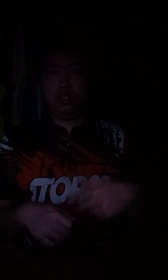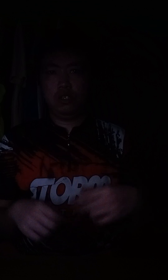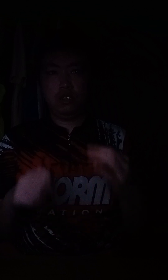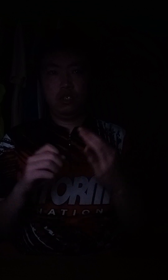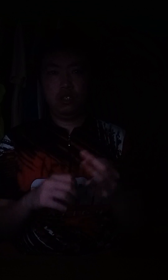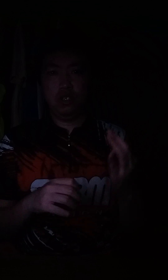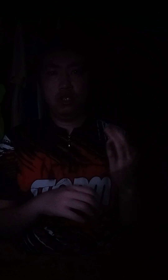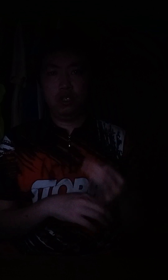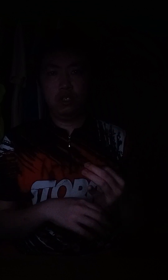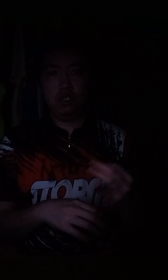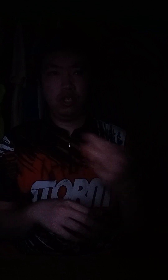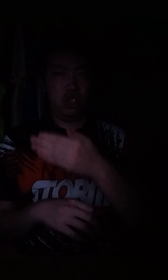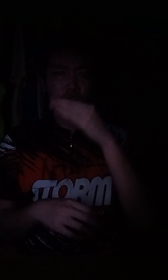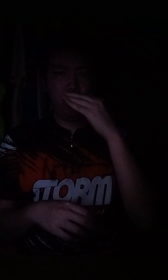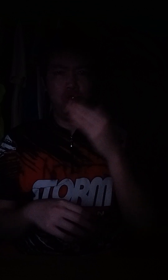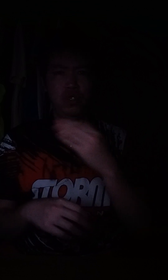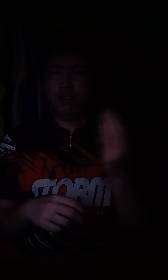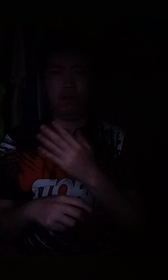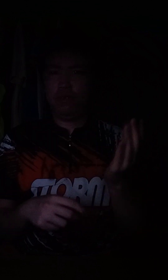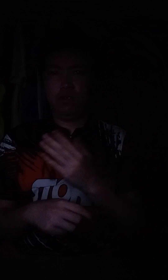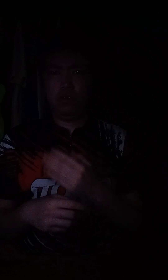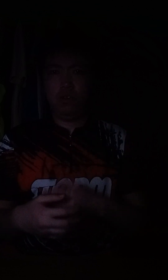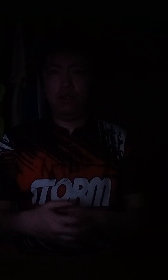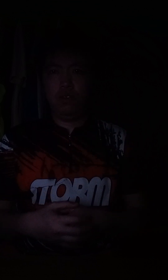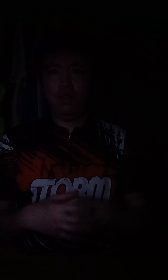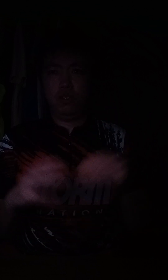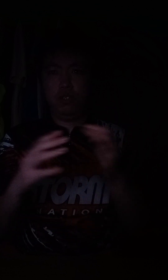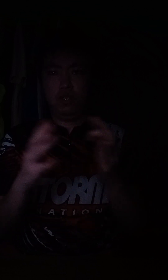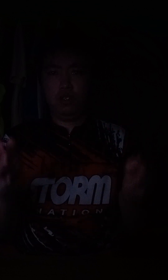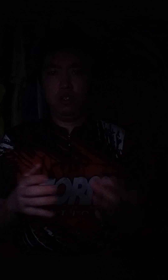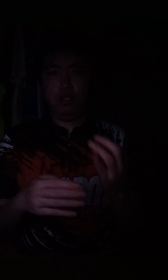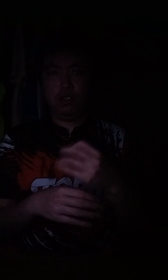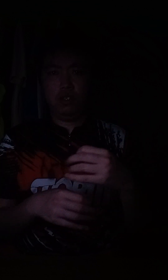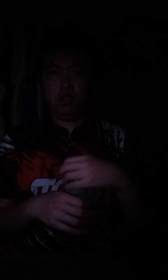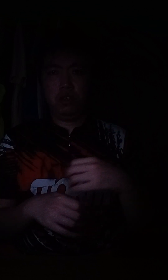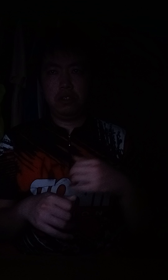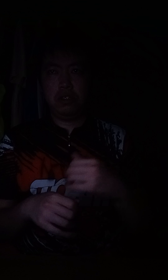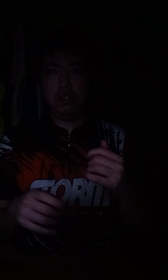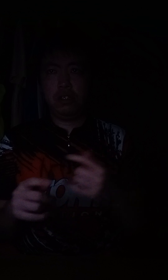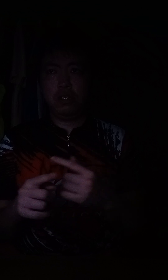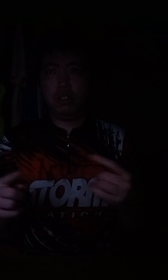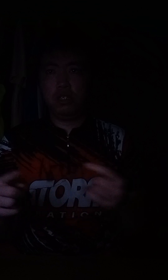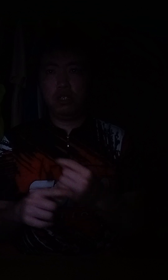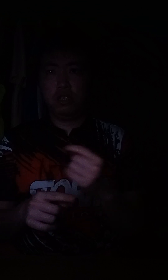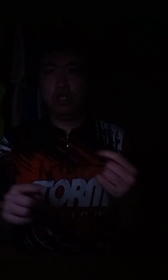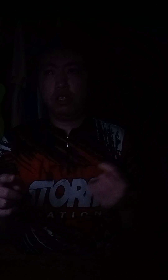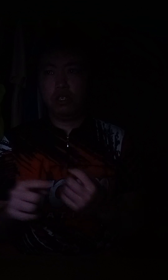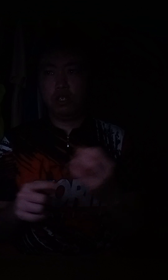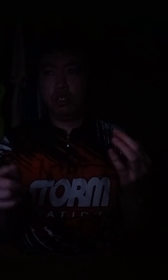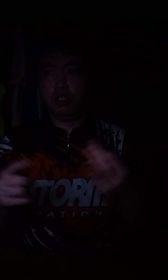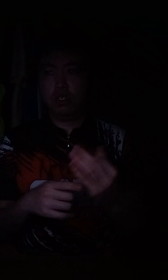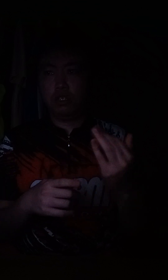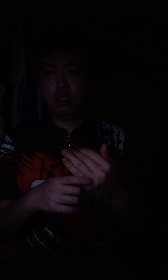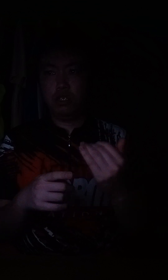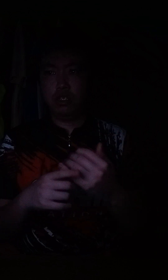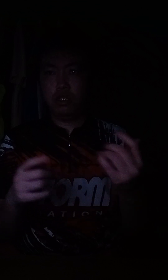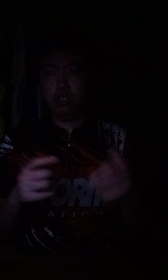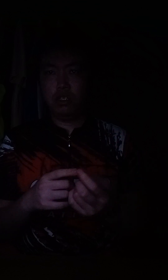운전자는 음주 상태는 아니었고요. 사고 구간이 내리막 곡성 구간이다 보니까는 운전자가